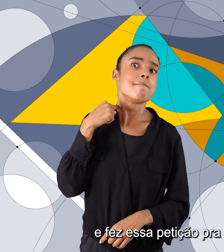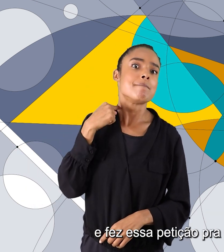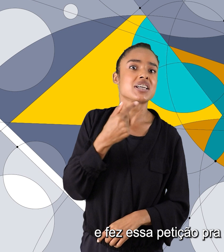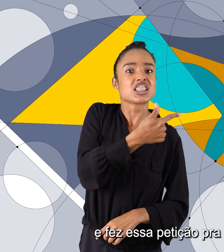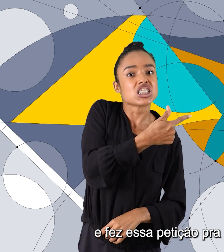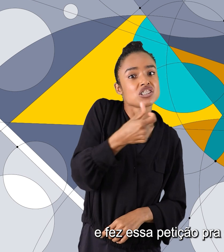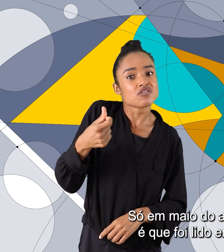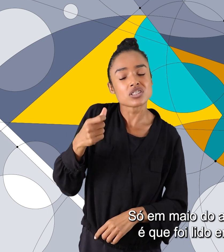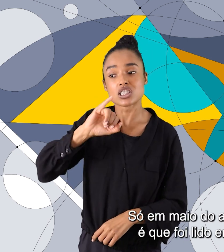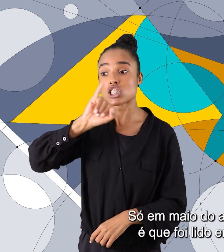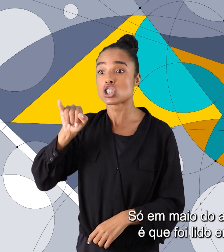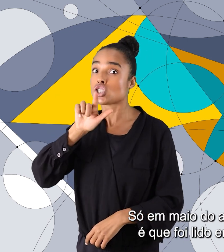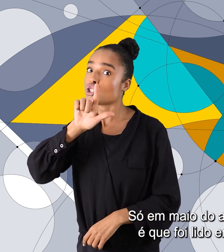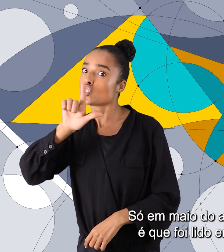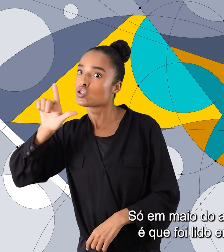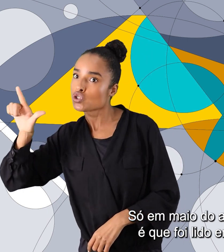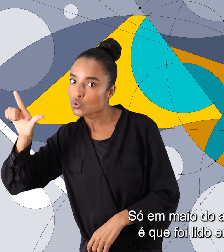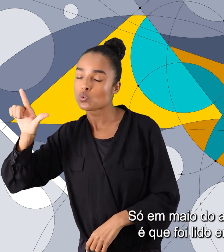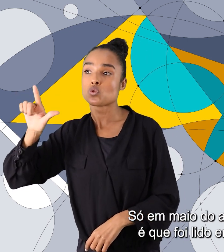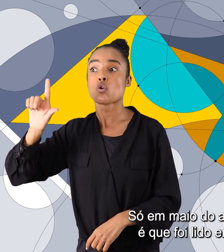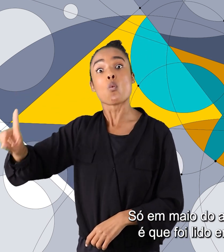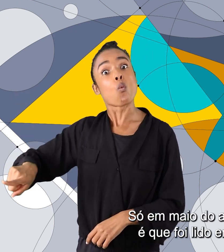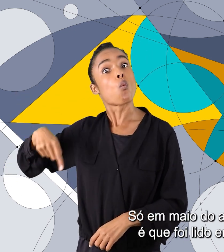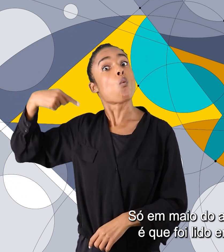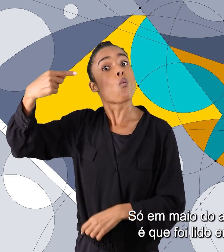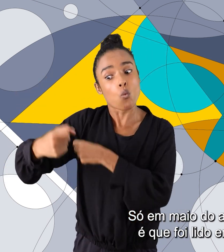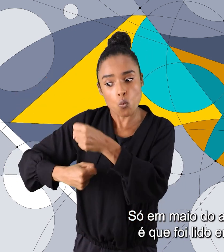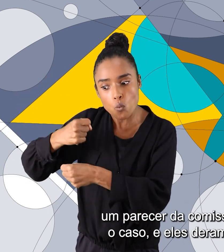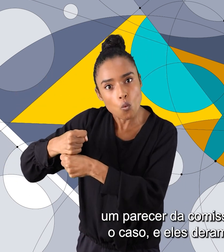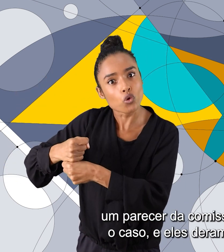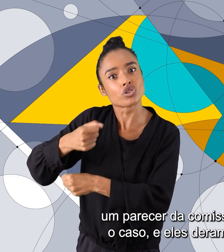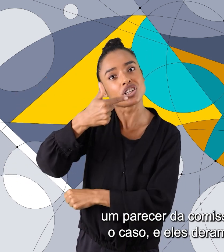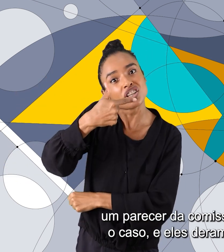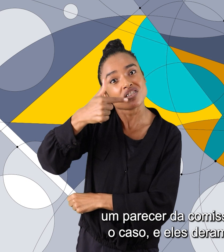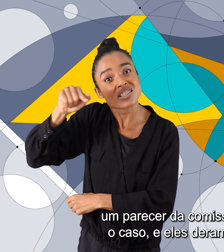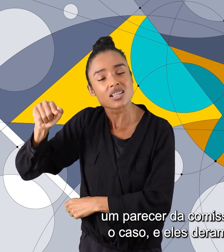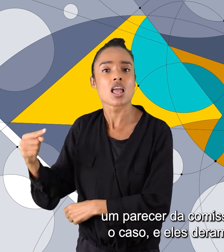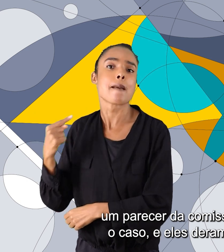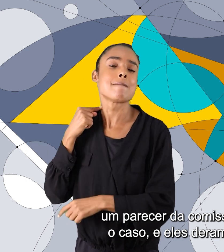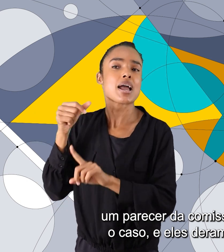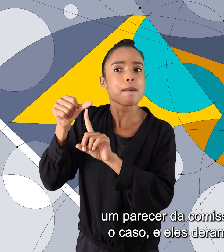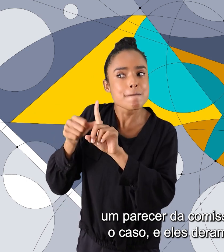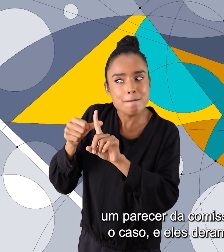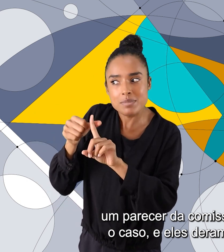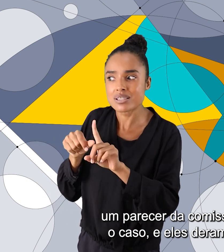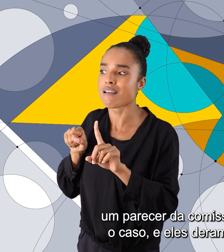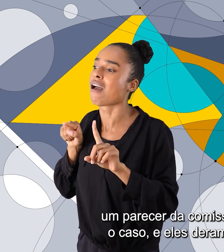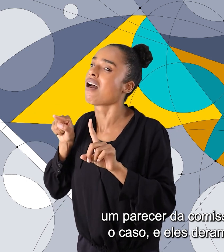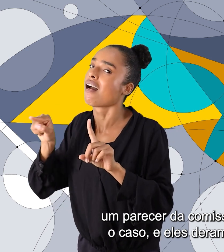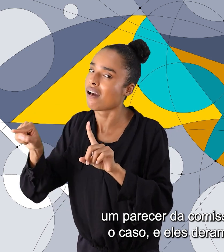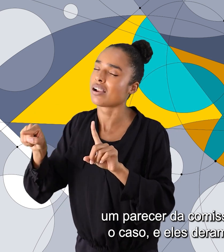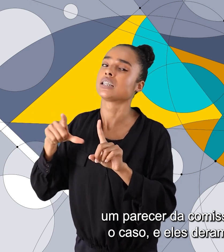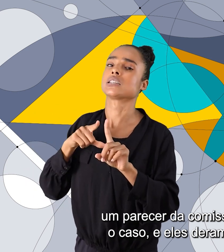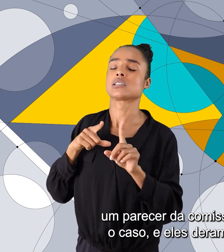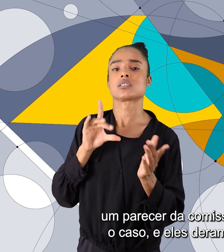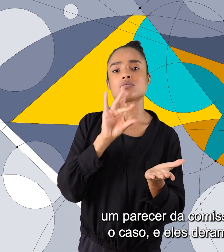em julho. Só em maio do ano seguinte é que foi lido em plenário um parecer da comissão que analisou o caso e eles